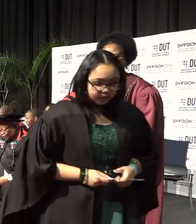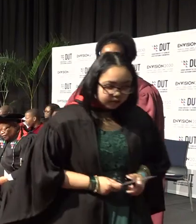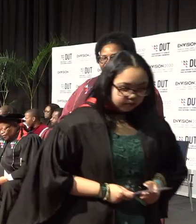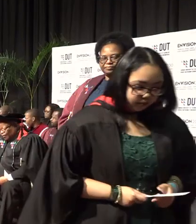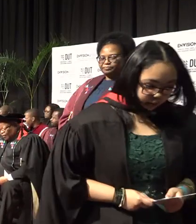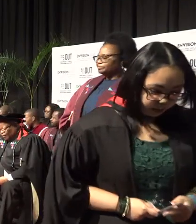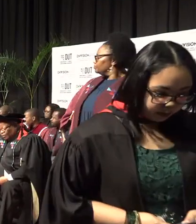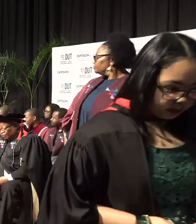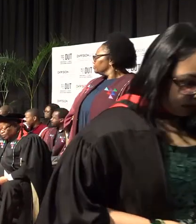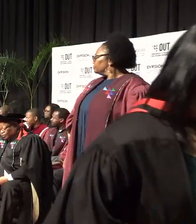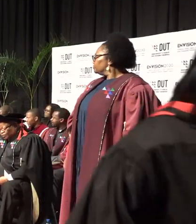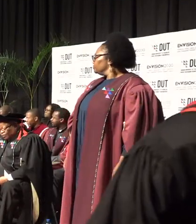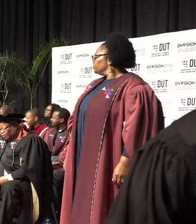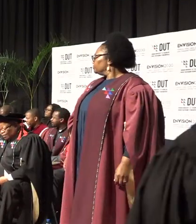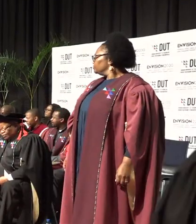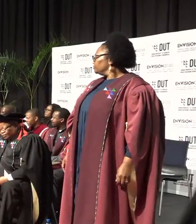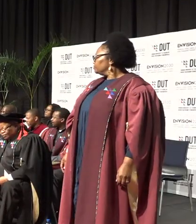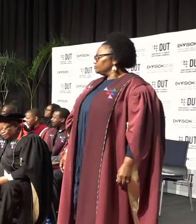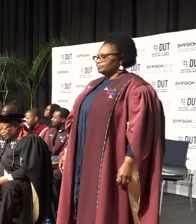Ikona Fumba.